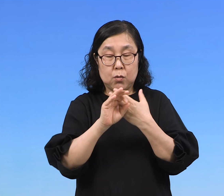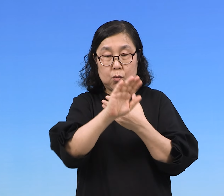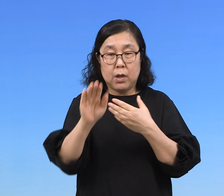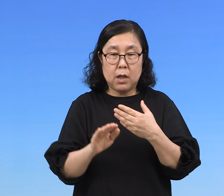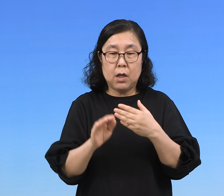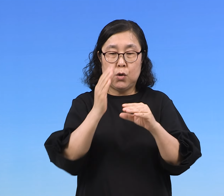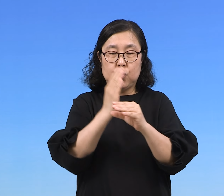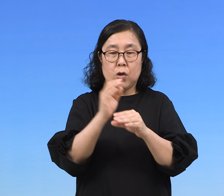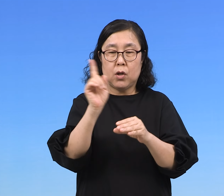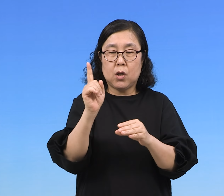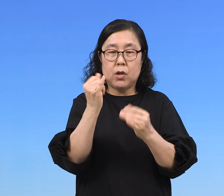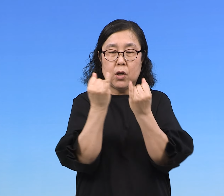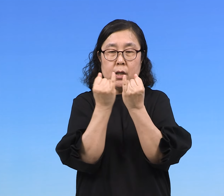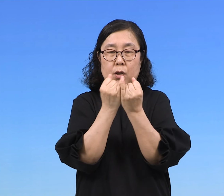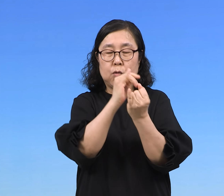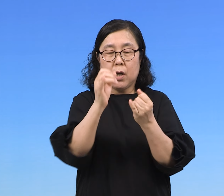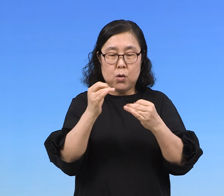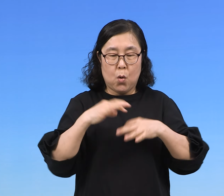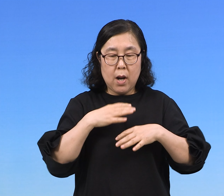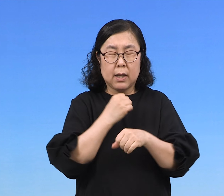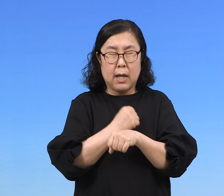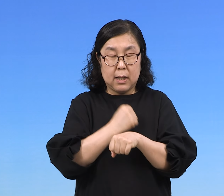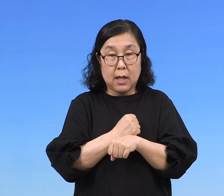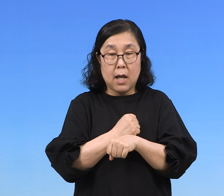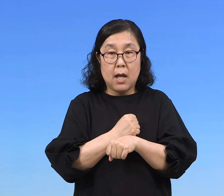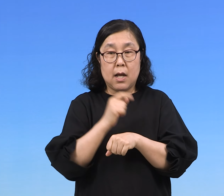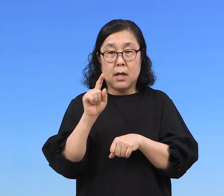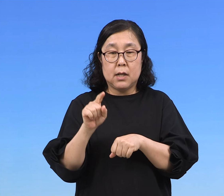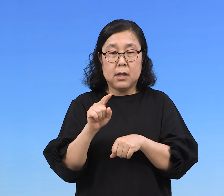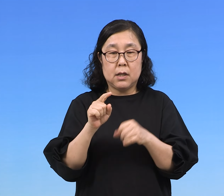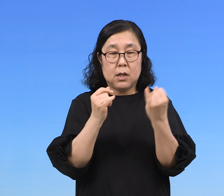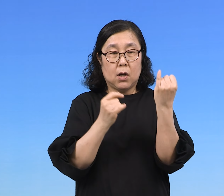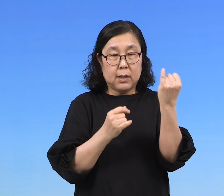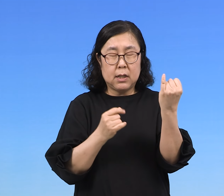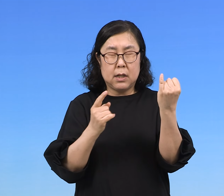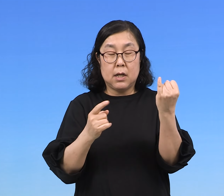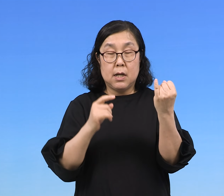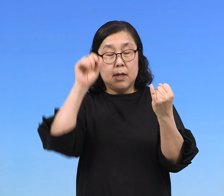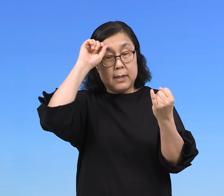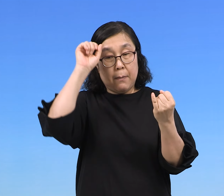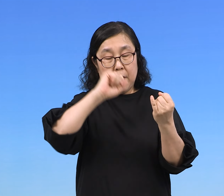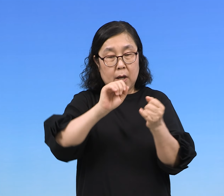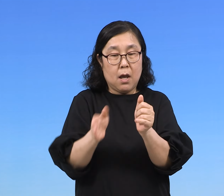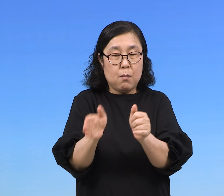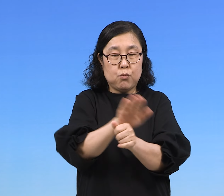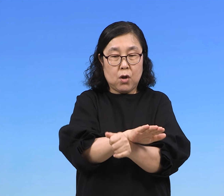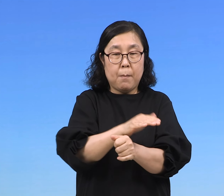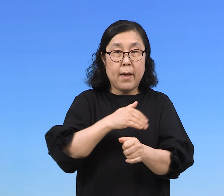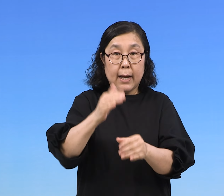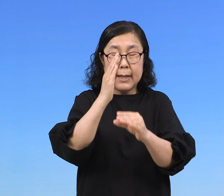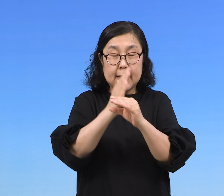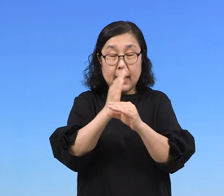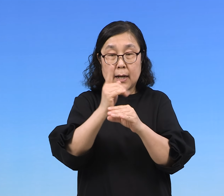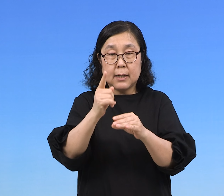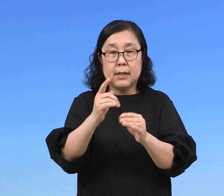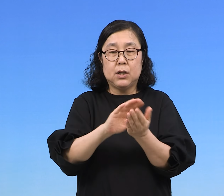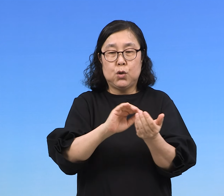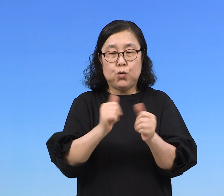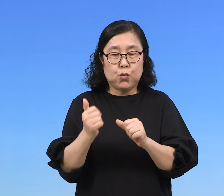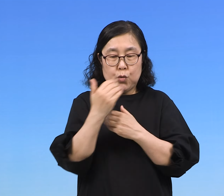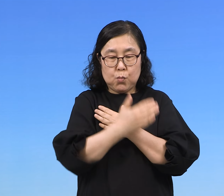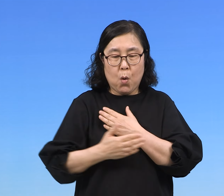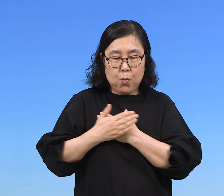또한 우리 중에 어떤 여자들이 우리로 놀라게 하였으니 이는 그들이 새벽에 무덤에 갔다가, 그 다음 보세요, 그의